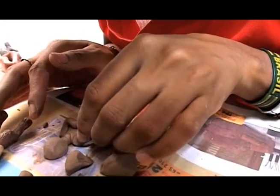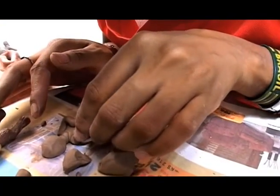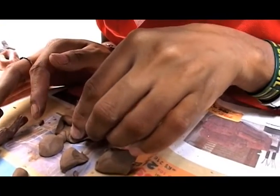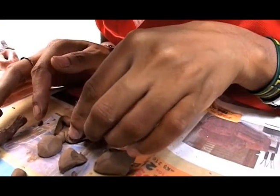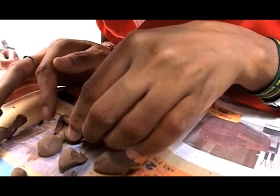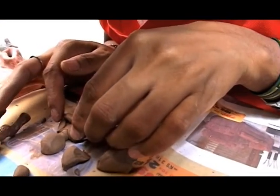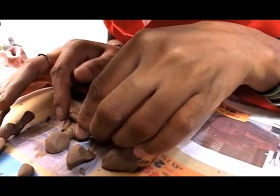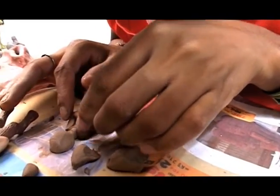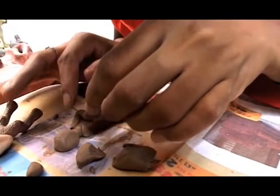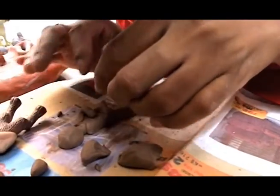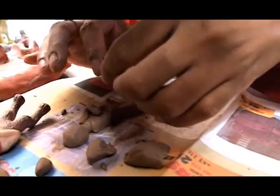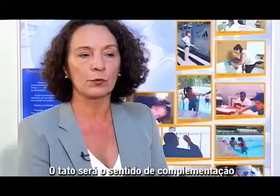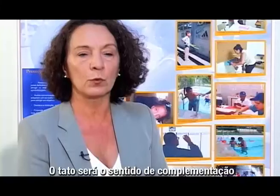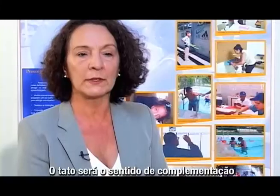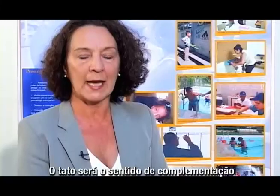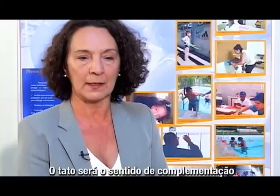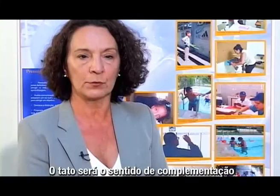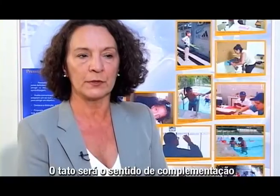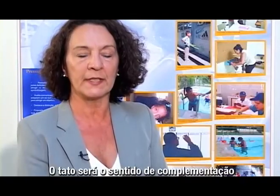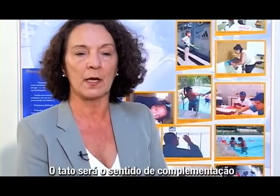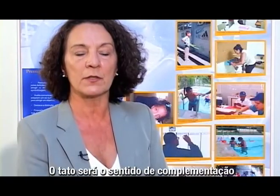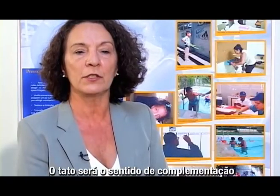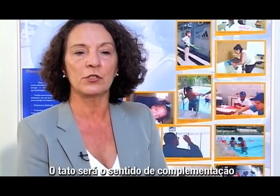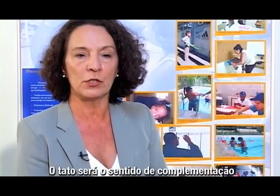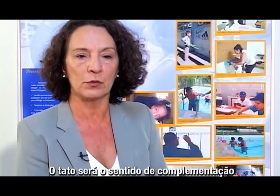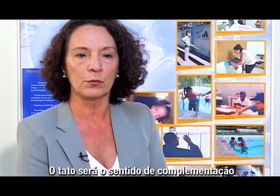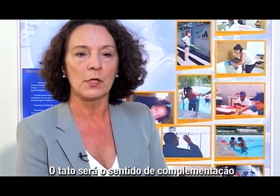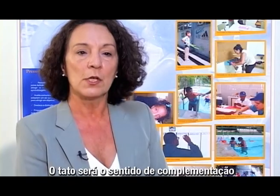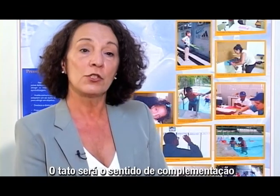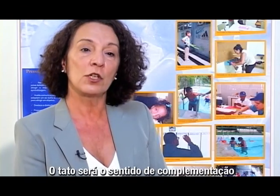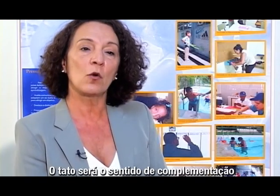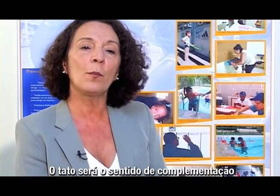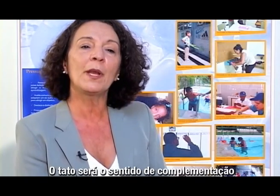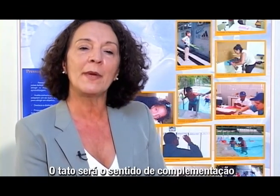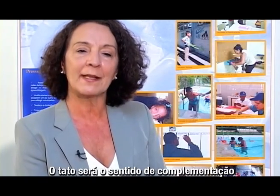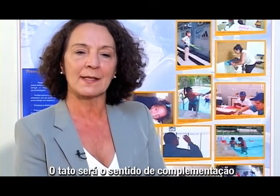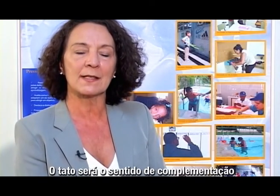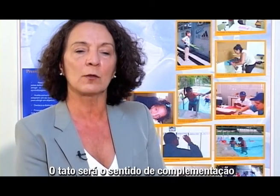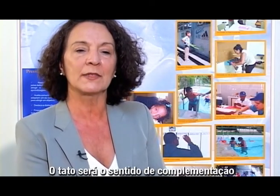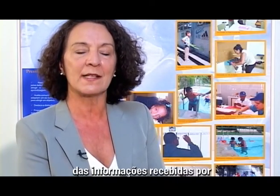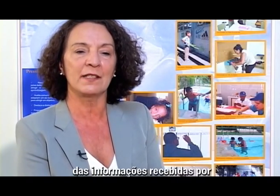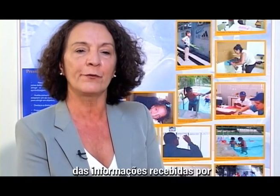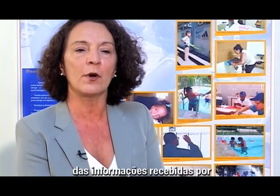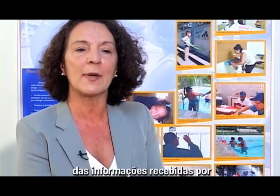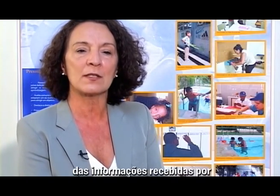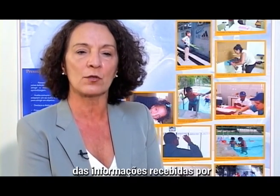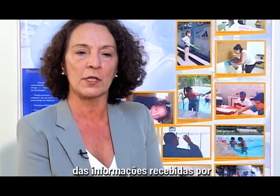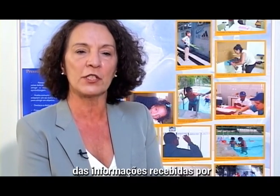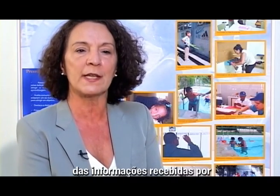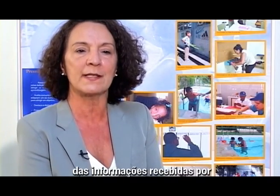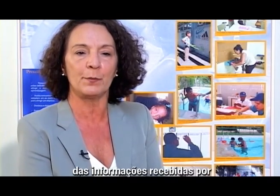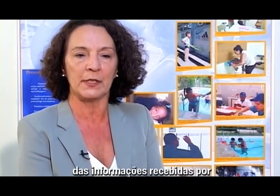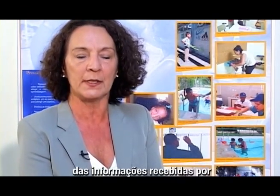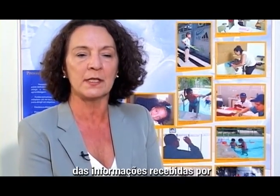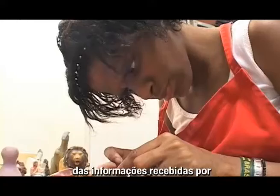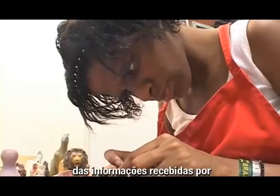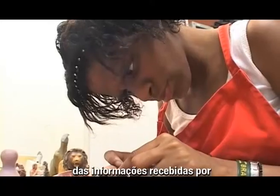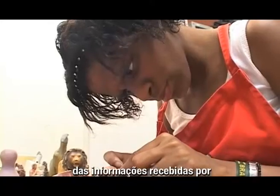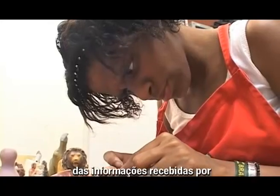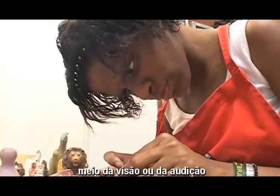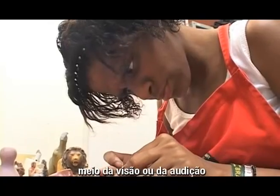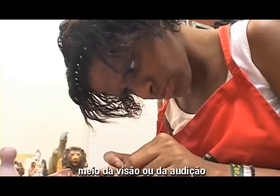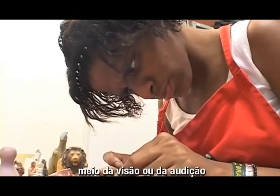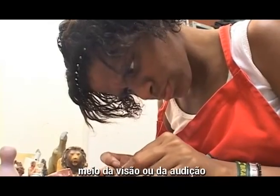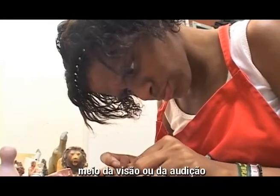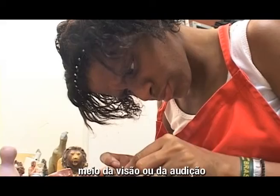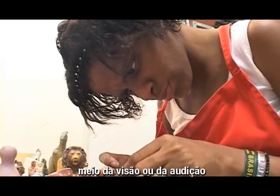sentidos. O tato será o sentido de complementação das informações recebidas